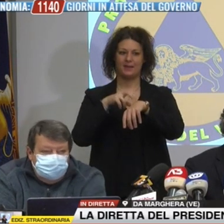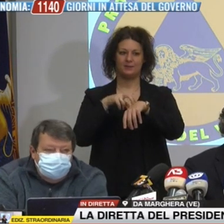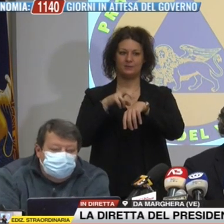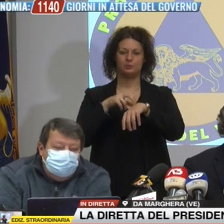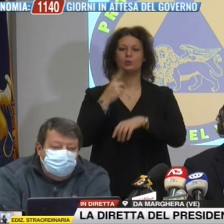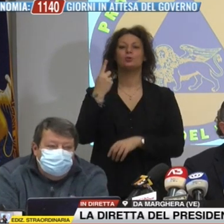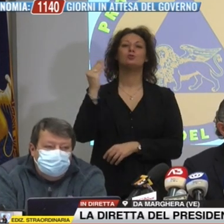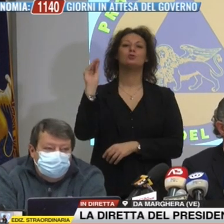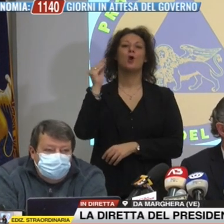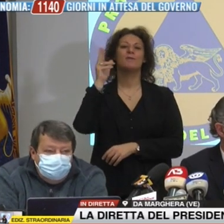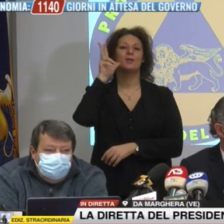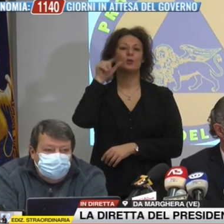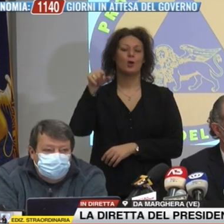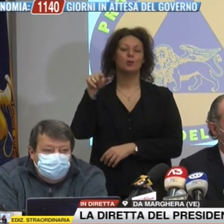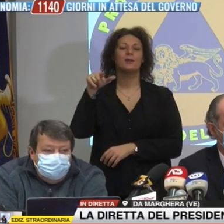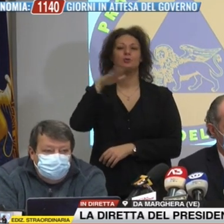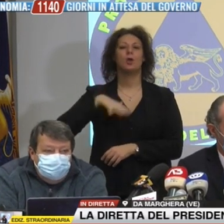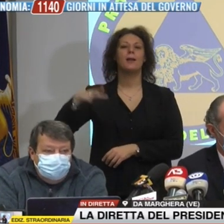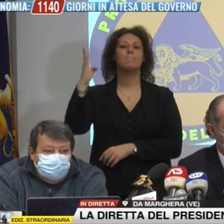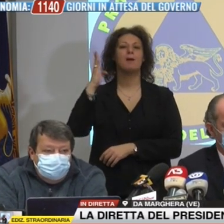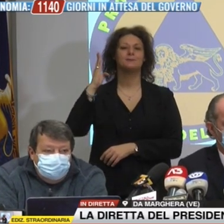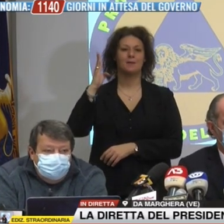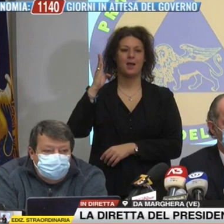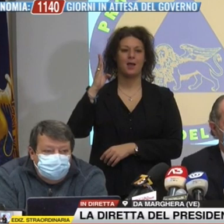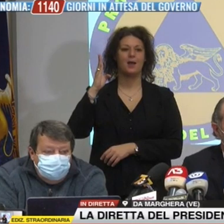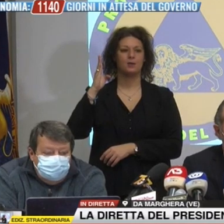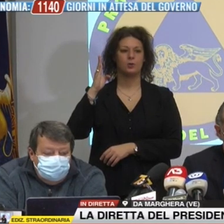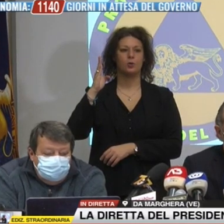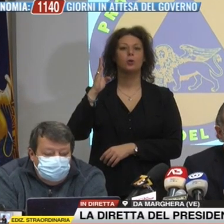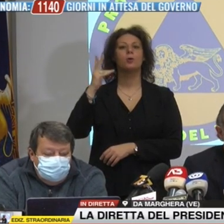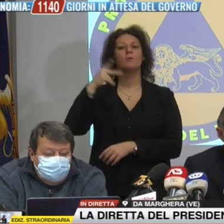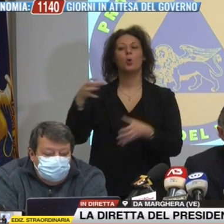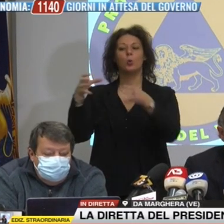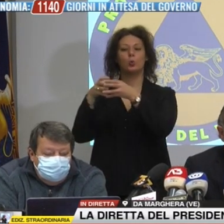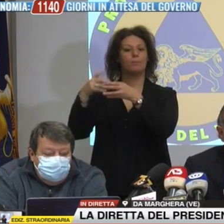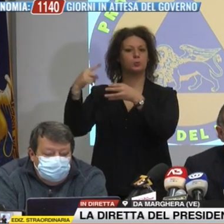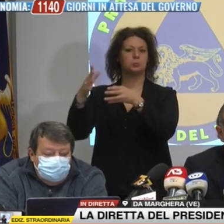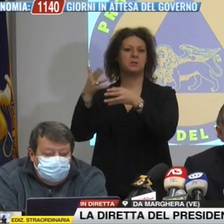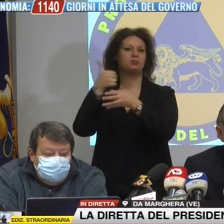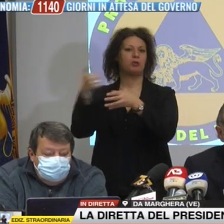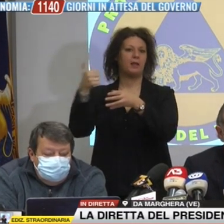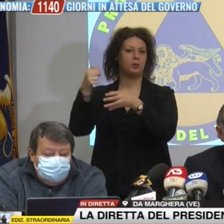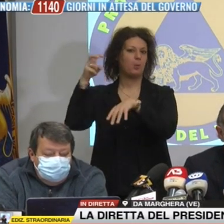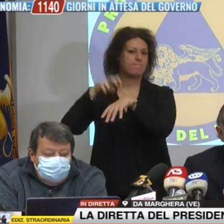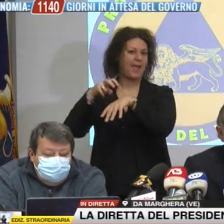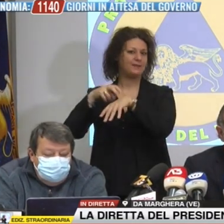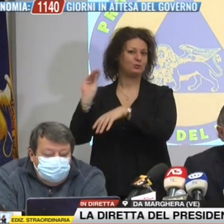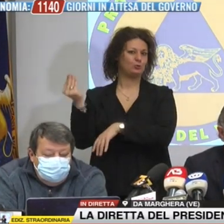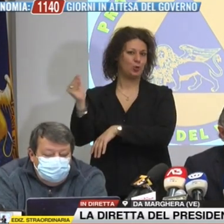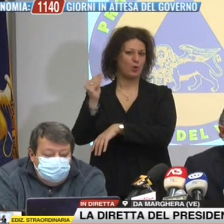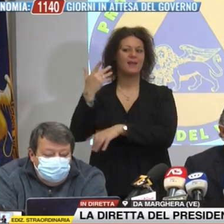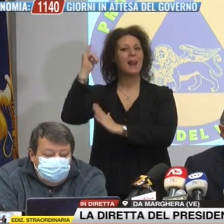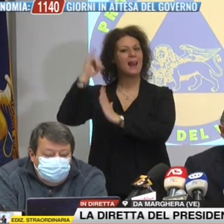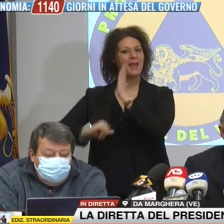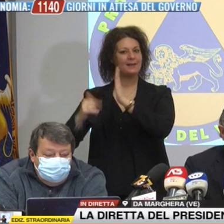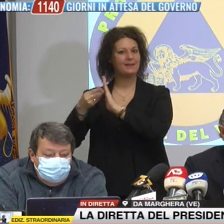è una giovane medico di Rossano Veneto, a nome però di, penso, un centinaio di medici che hanno mandato oggi una lettera, forse l'avrete anche ricevuta in